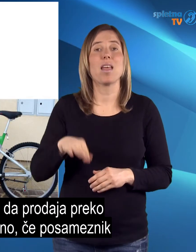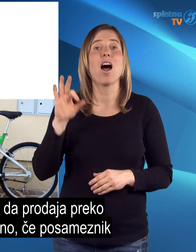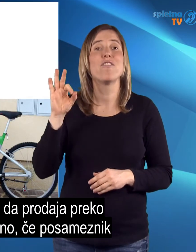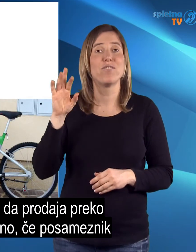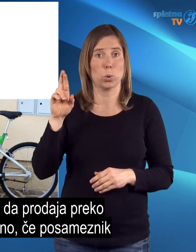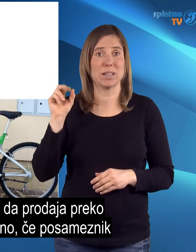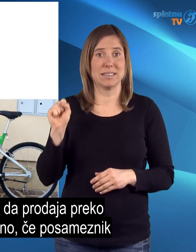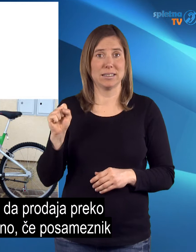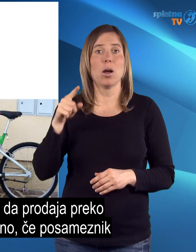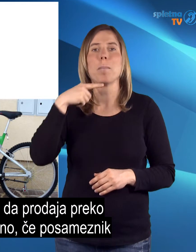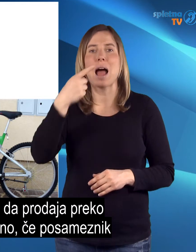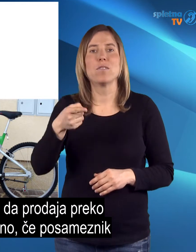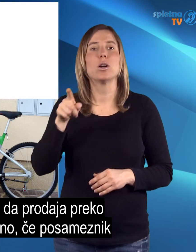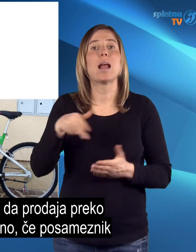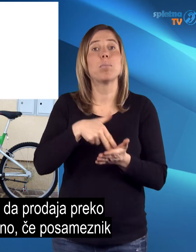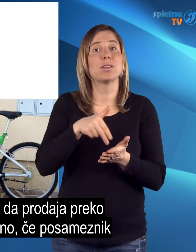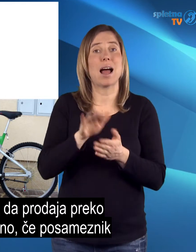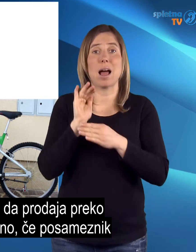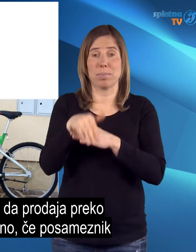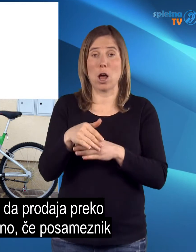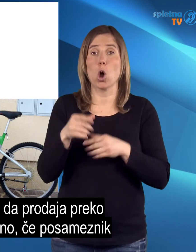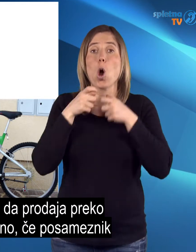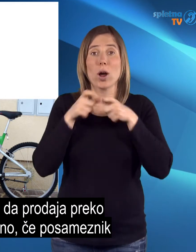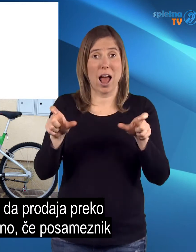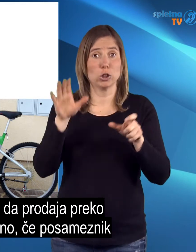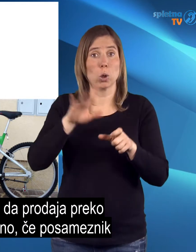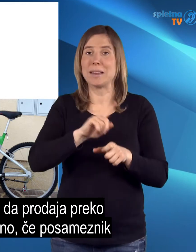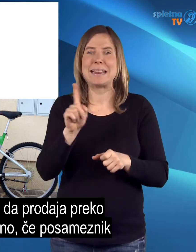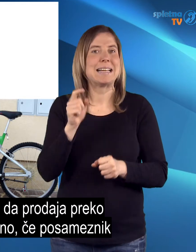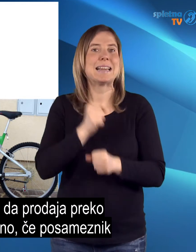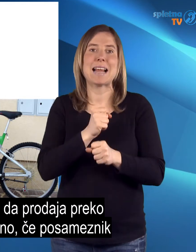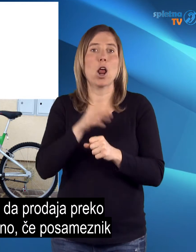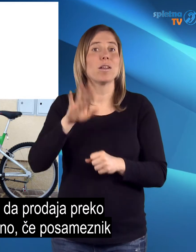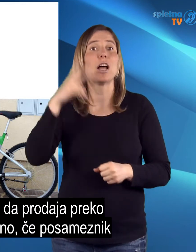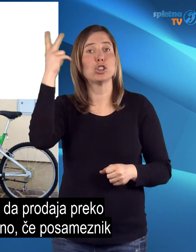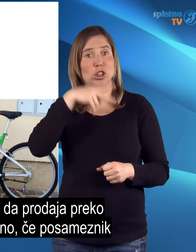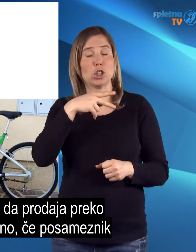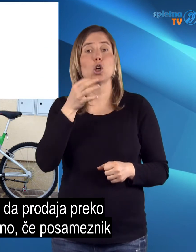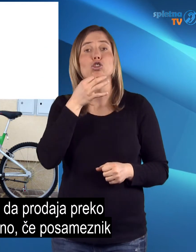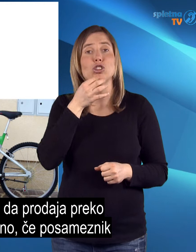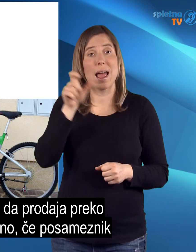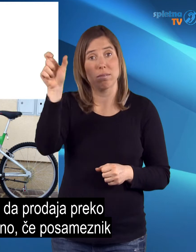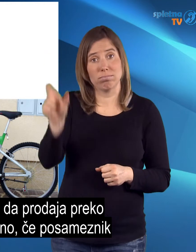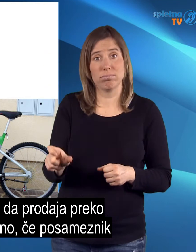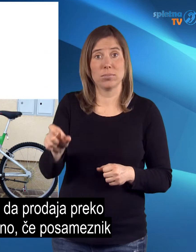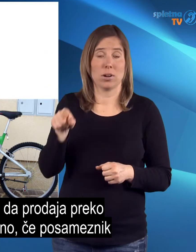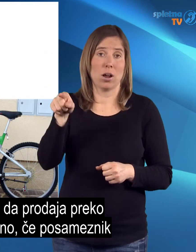Na FURS-u pravijo, da prodaja preko oglasov ni delo na črno, če posameznik, fizična oseba, ki nima